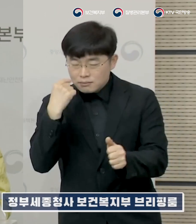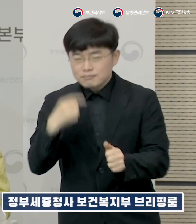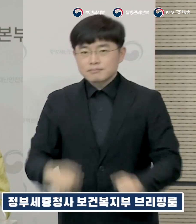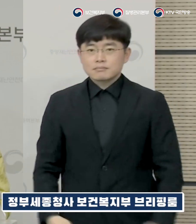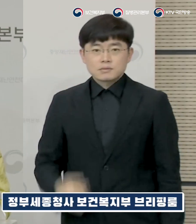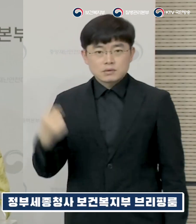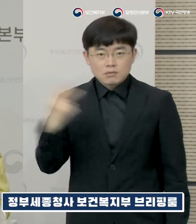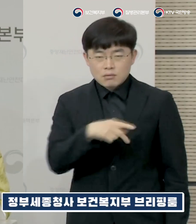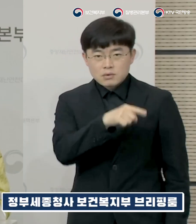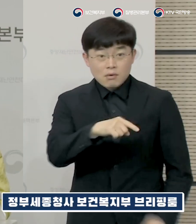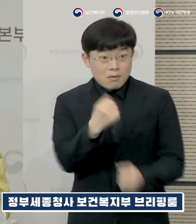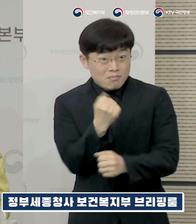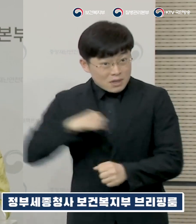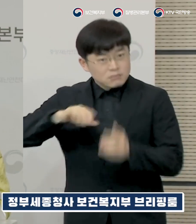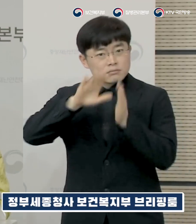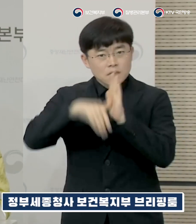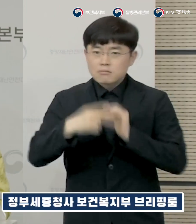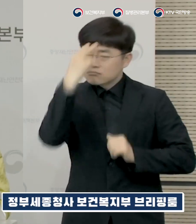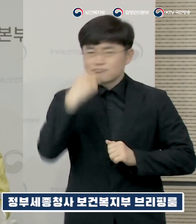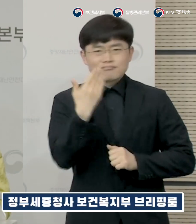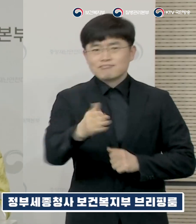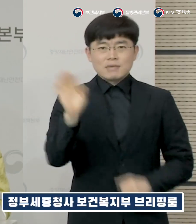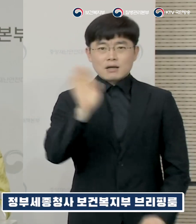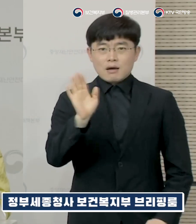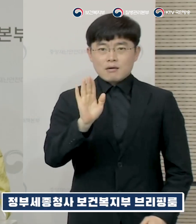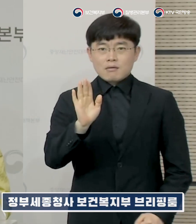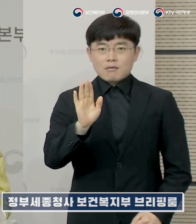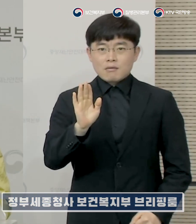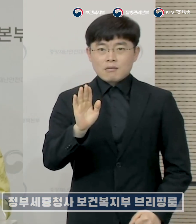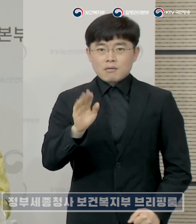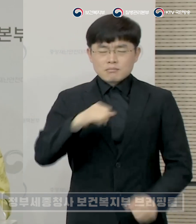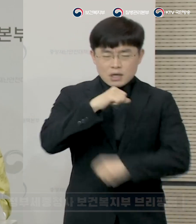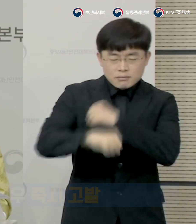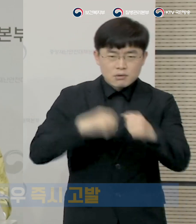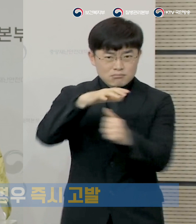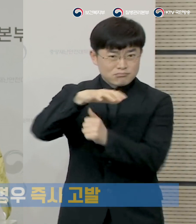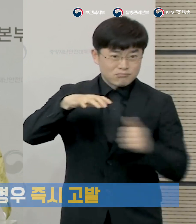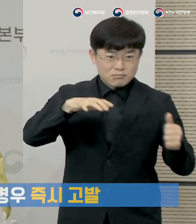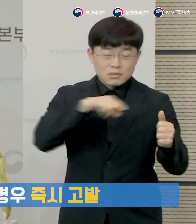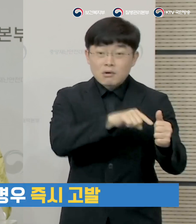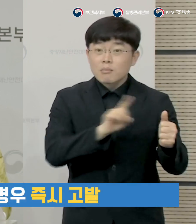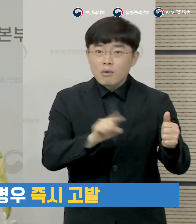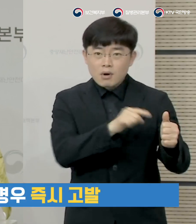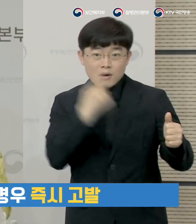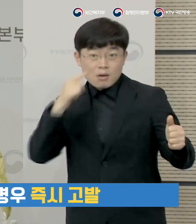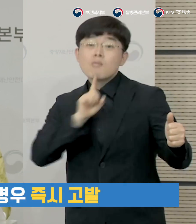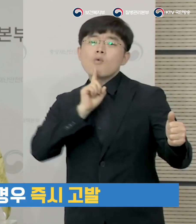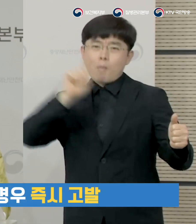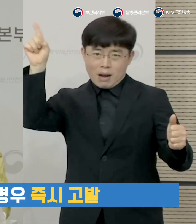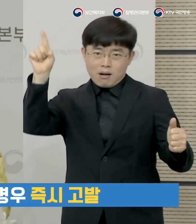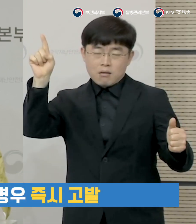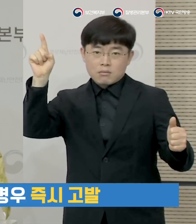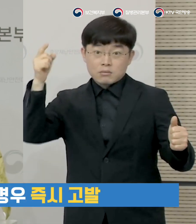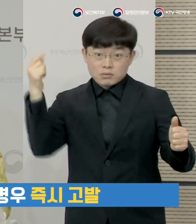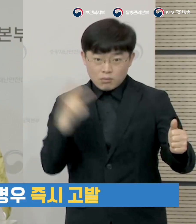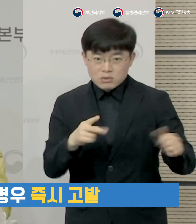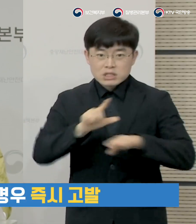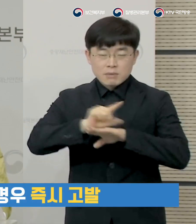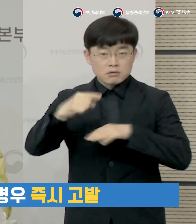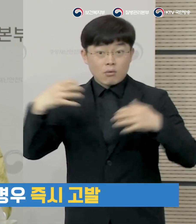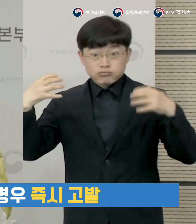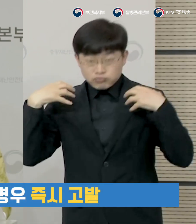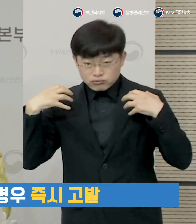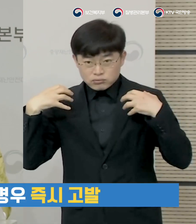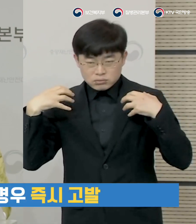무관용 원칙에 따라 정당한 사유 없이 자가격리지를 무단 이탈하는 경우에는 즉시 고발토록 하고